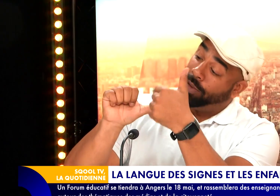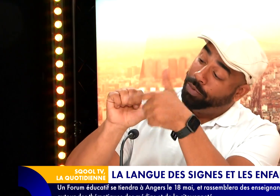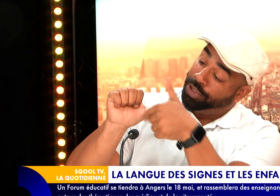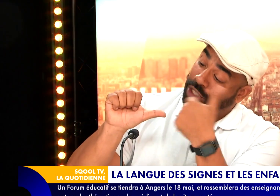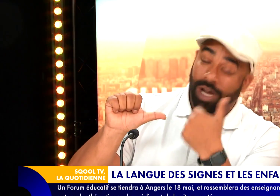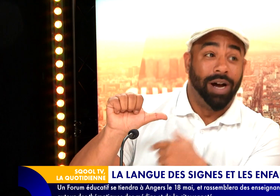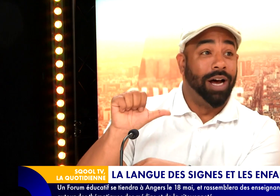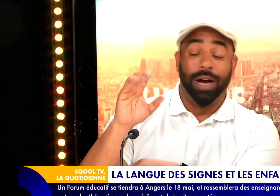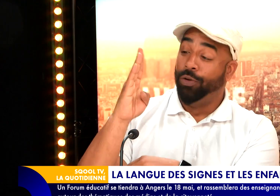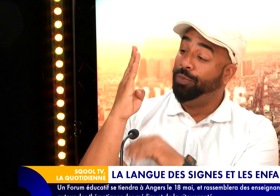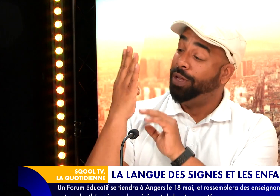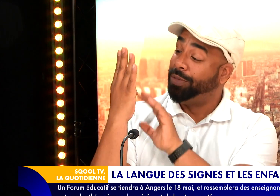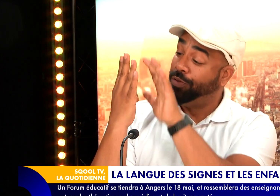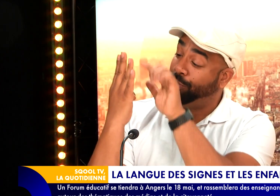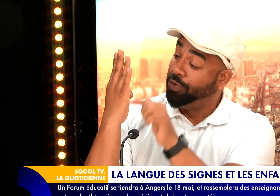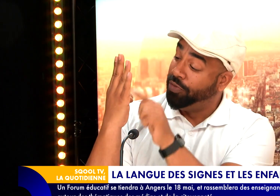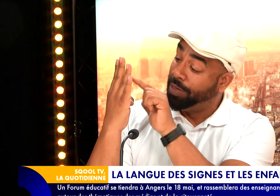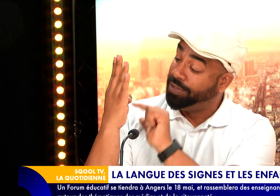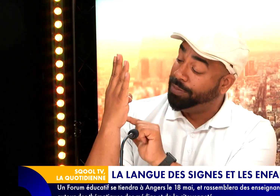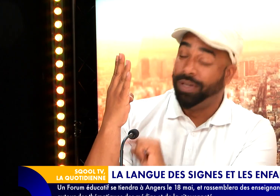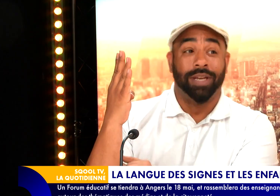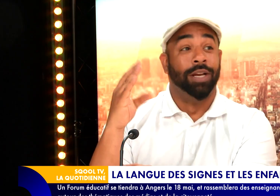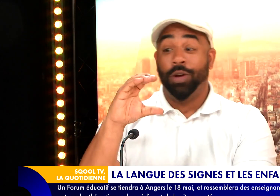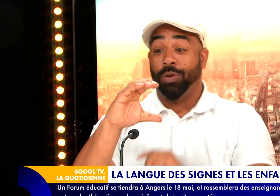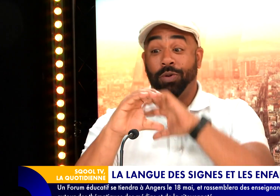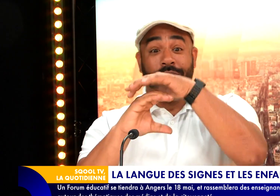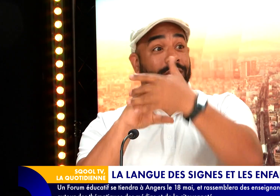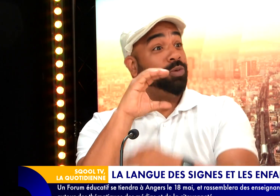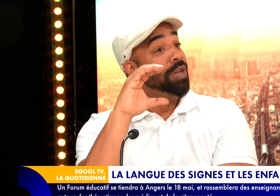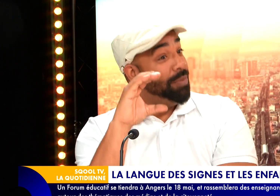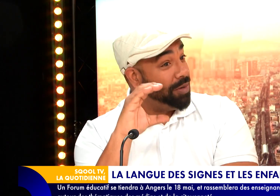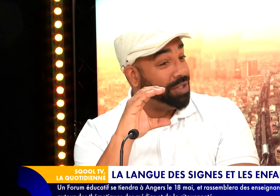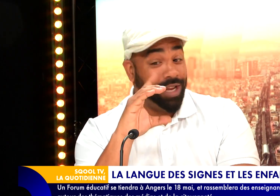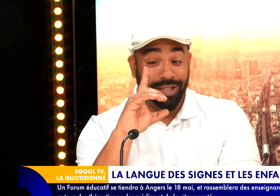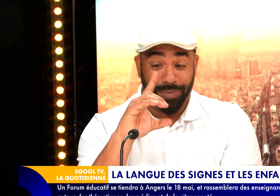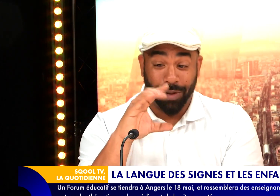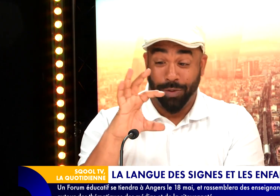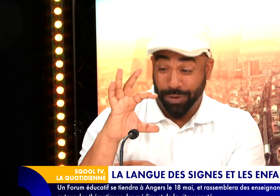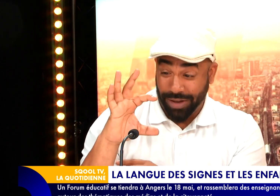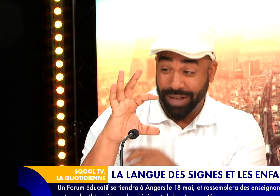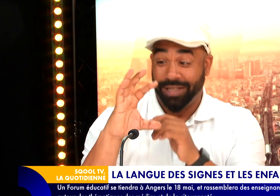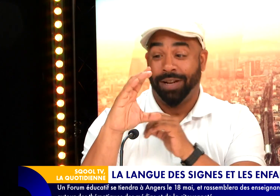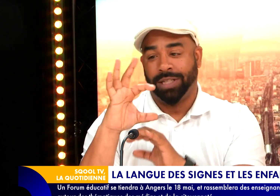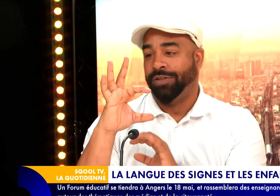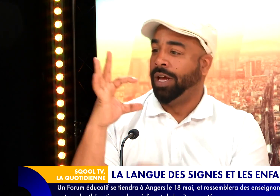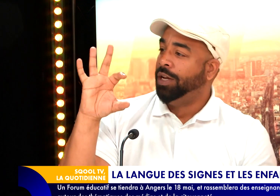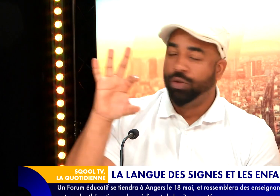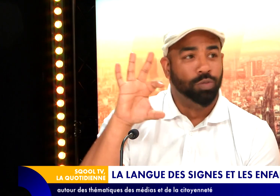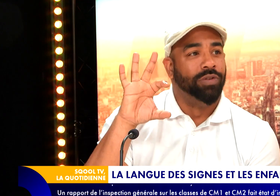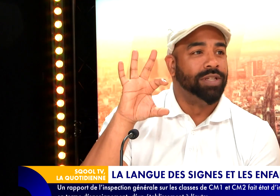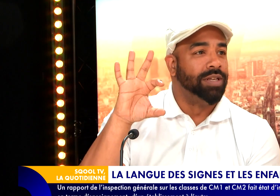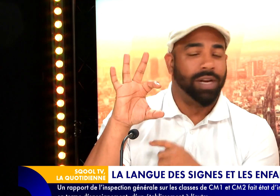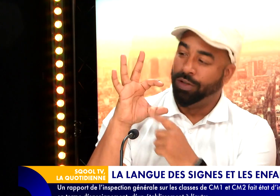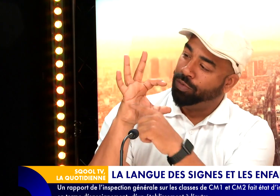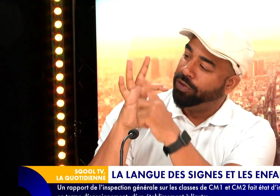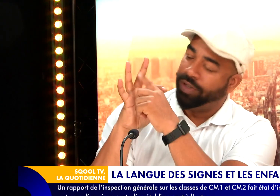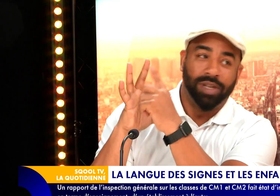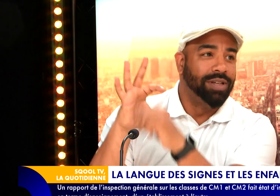un petit A, le B peut-être de profil, un petit B, le C c'est toute la main entière, c'est pas que ça, ça veut dire WC ça,